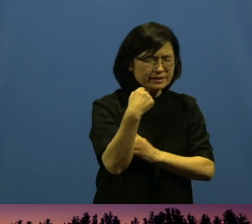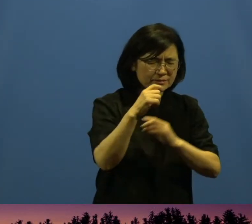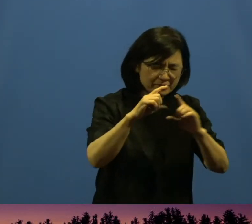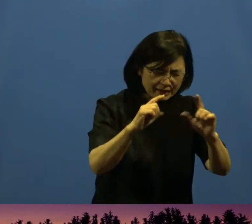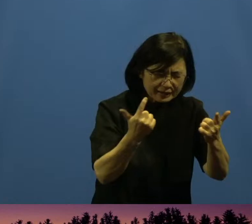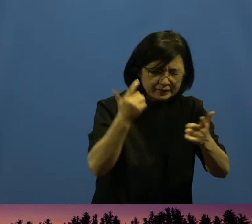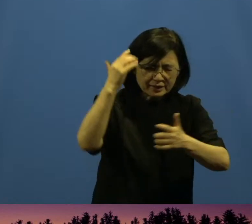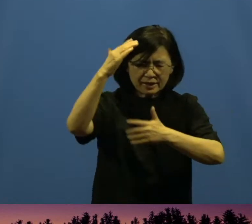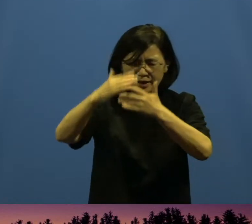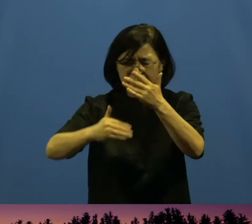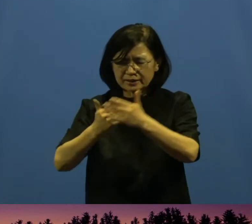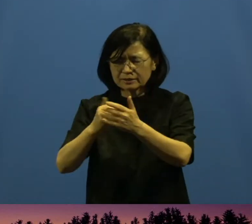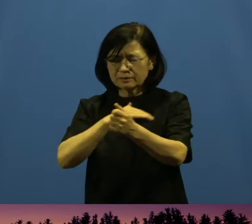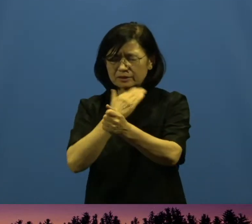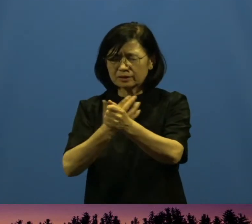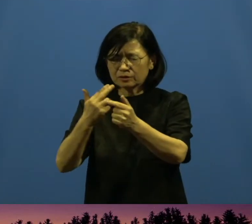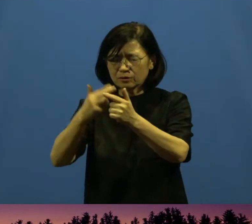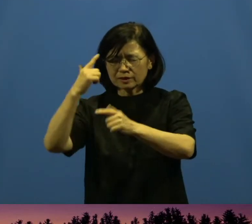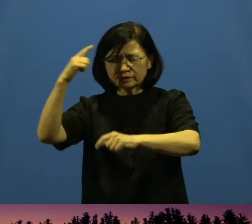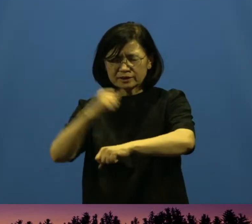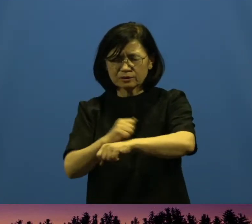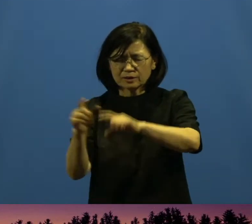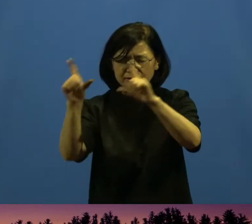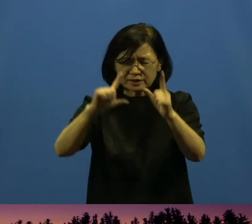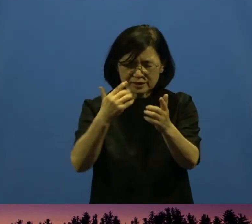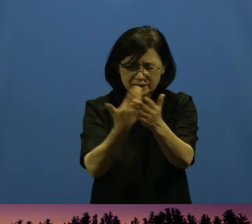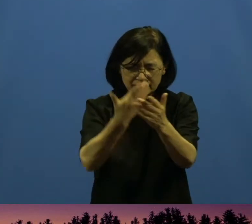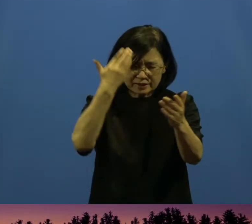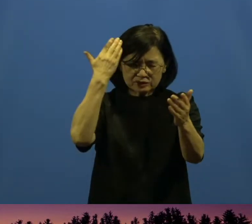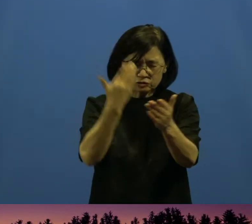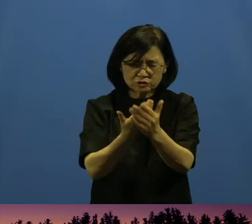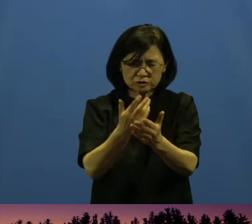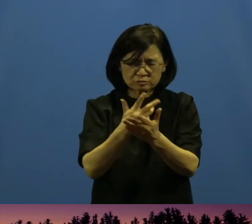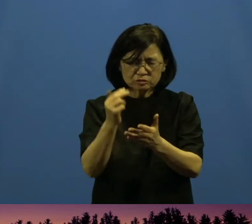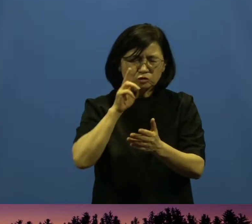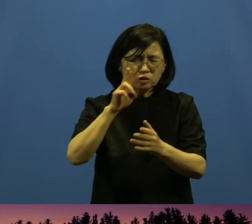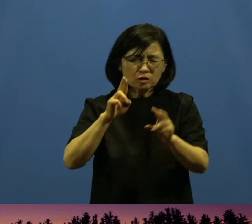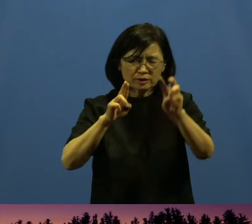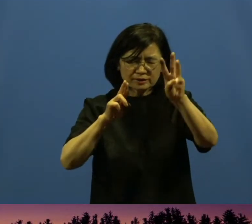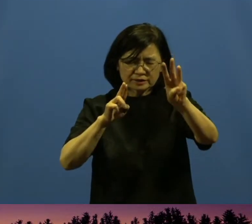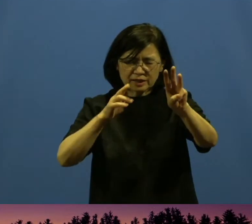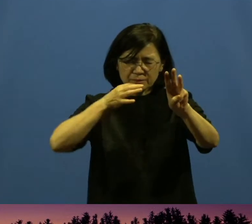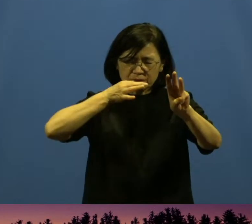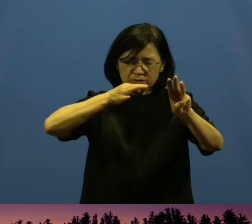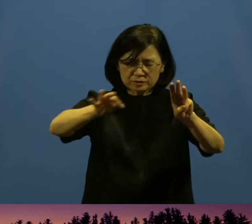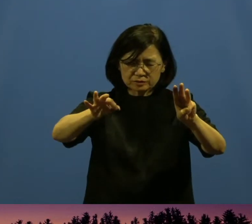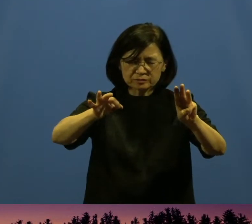지혜로 살게 하여 주시옵소서. 주여, 세 번 외치고 기도하겠습니다.